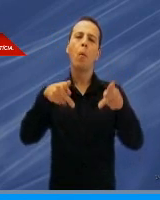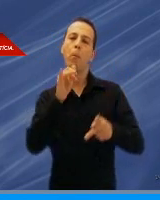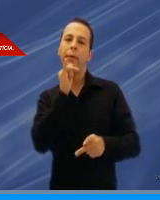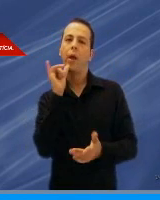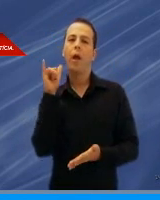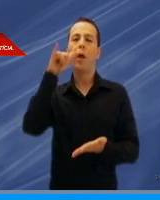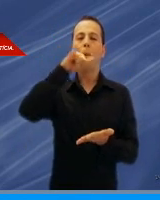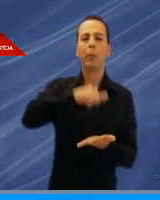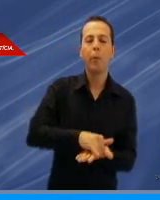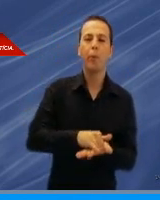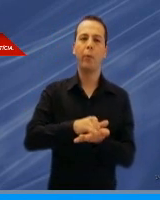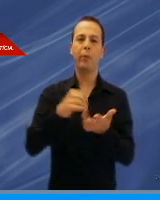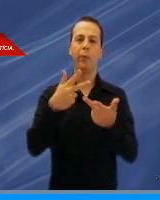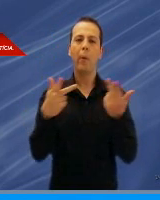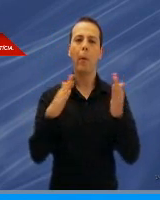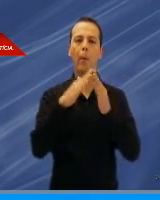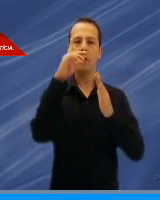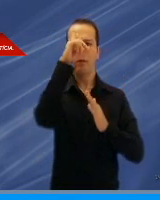seja, em locais